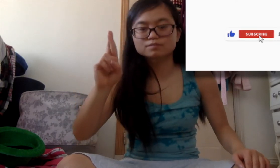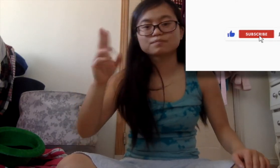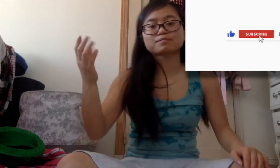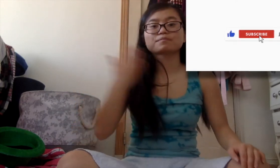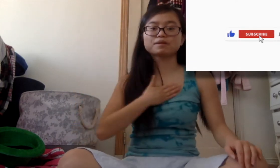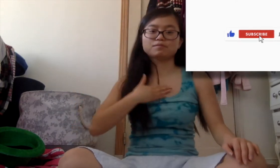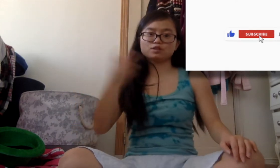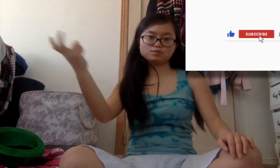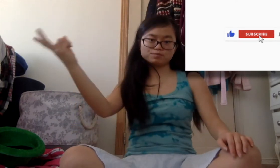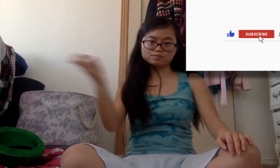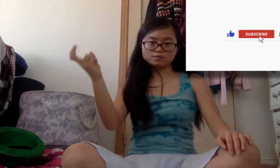爸爸，